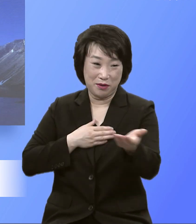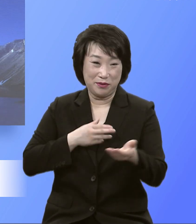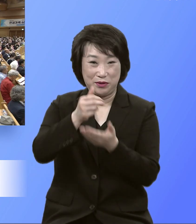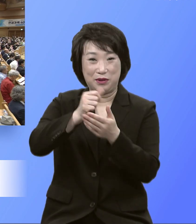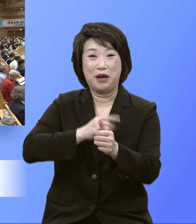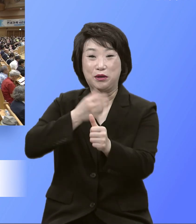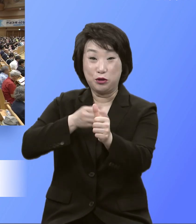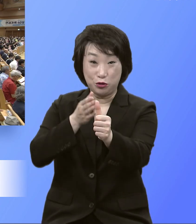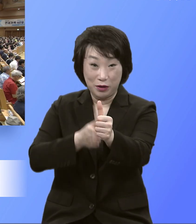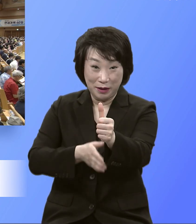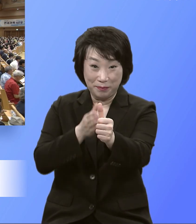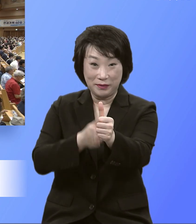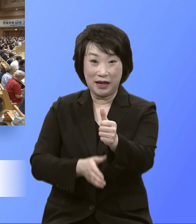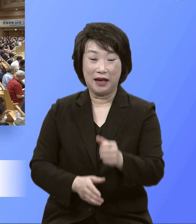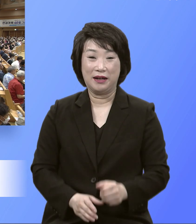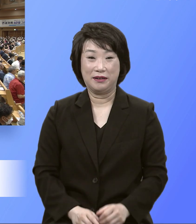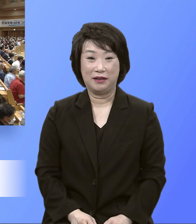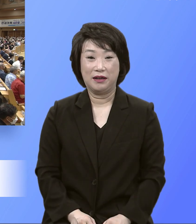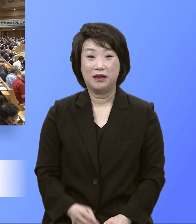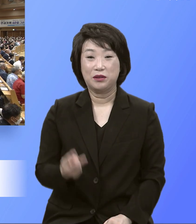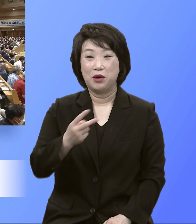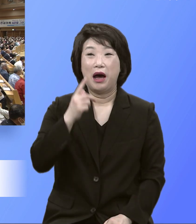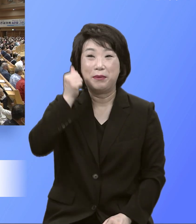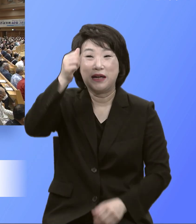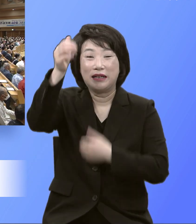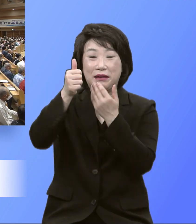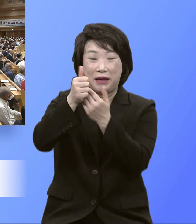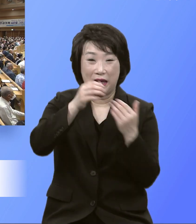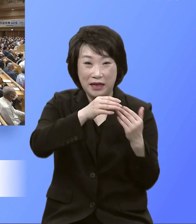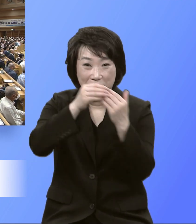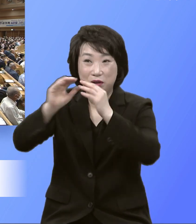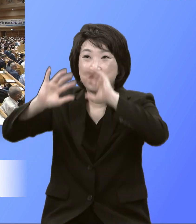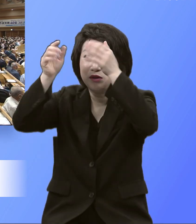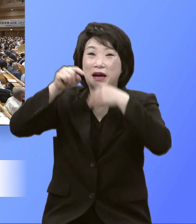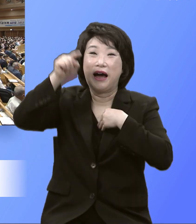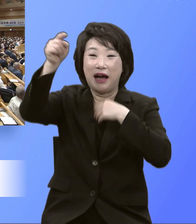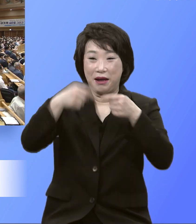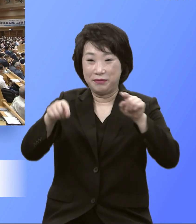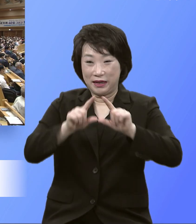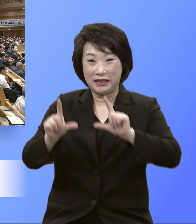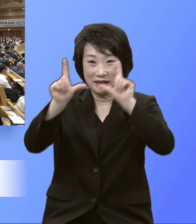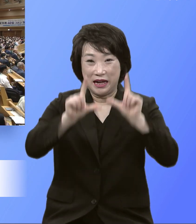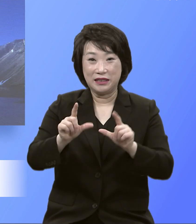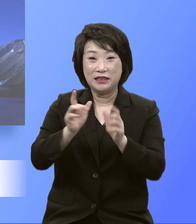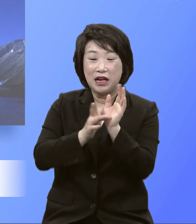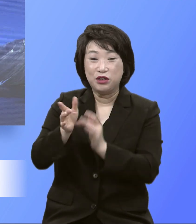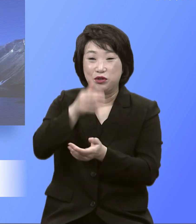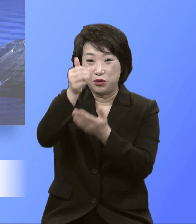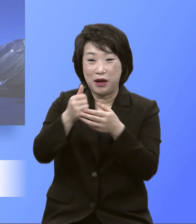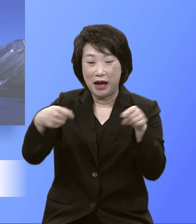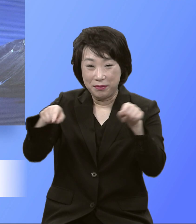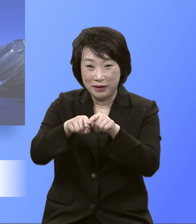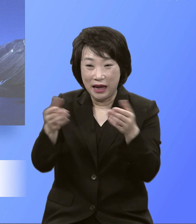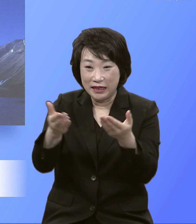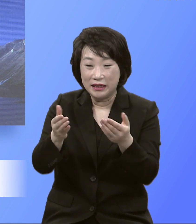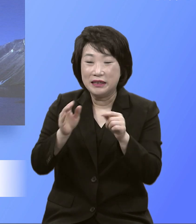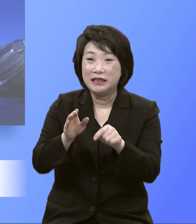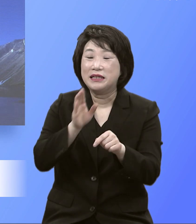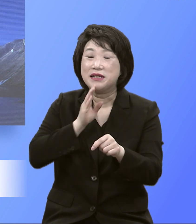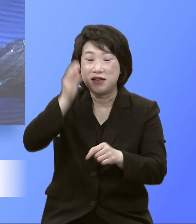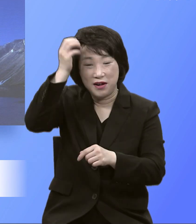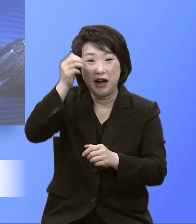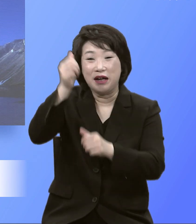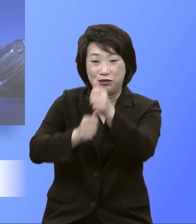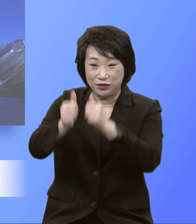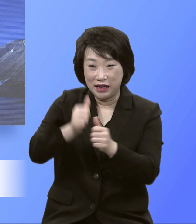이름으로 축원합니다. 그리고 아버지께로 인도받아 천국 가서 함께 사는 예수도 같은 이 신령한